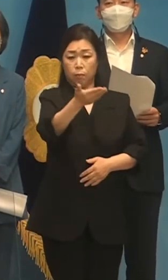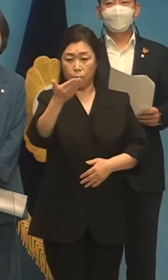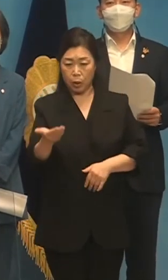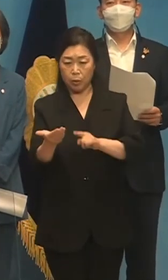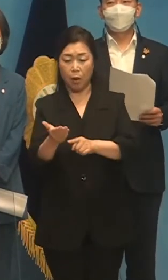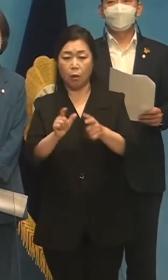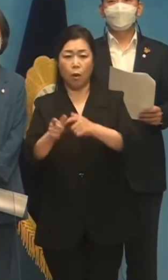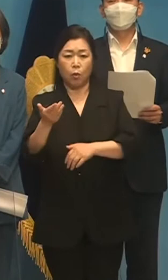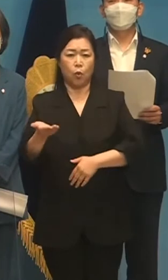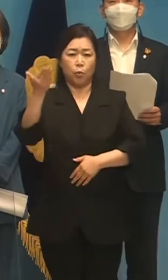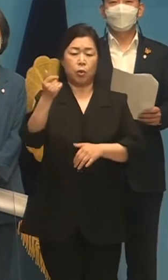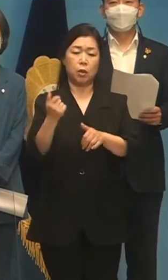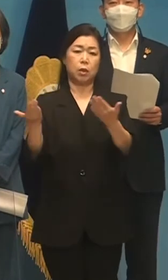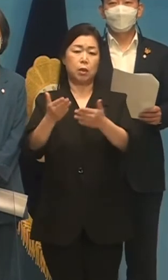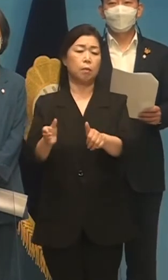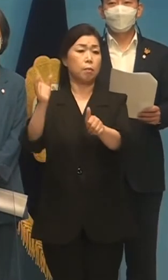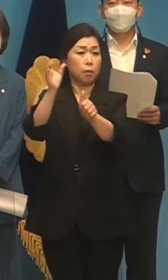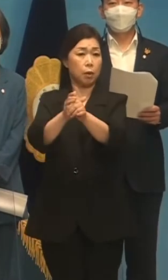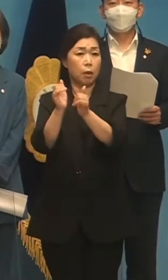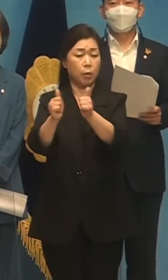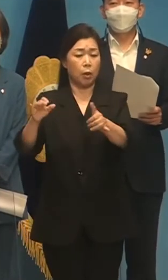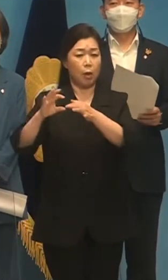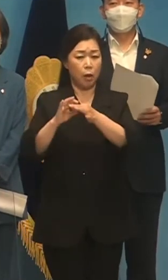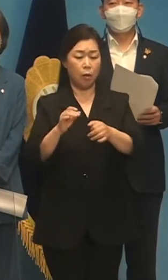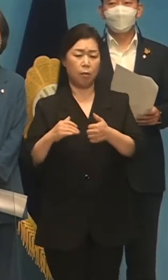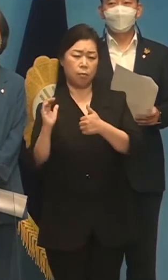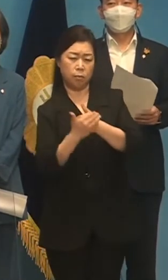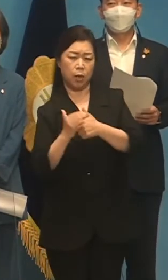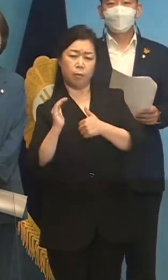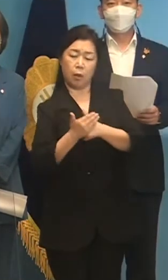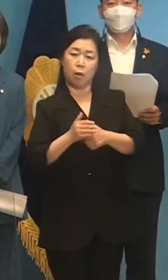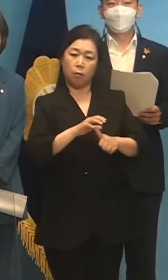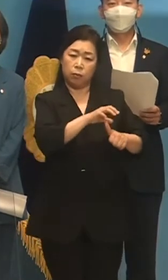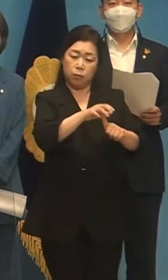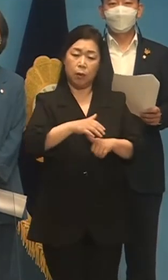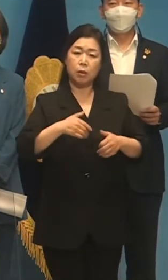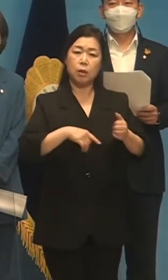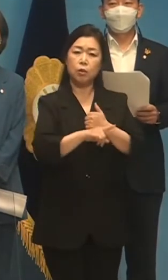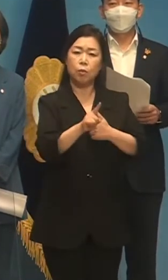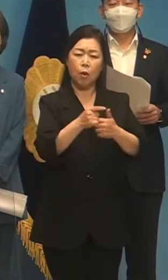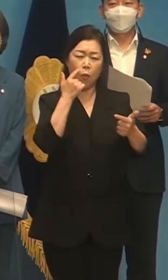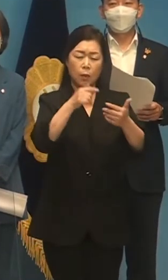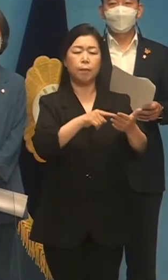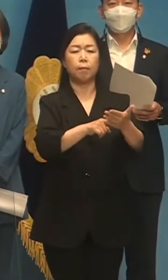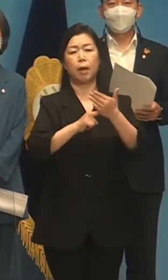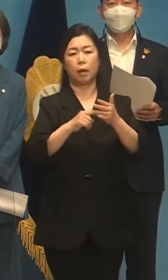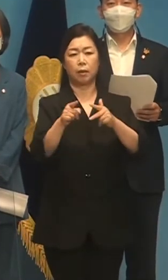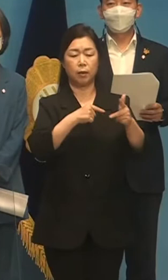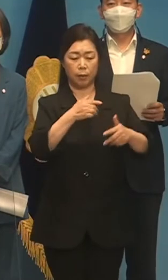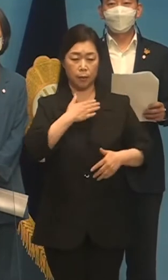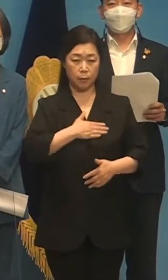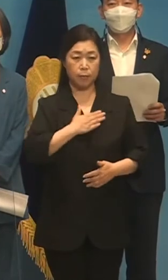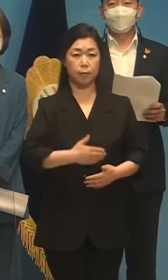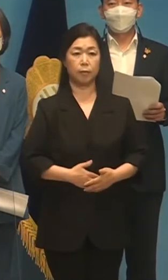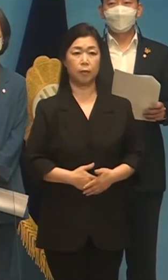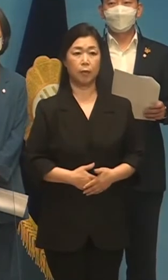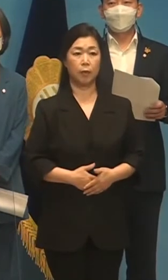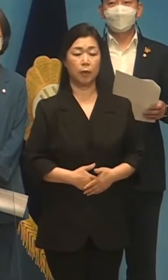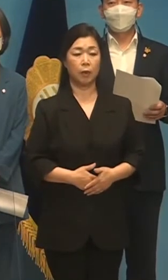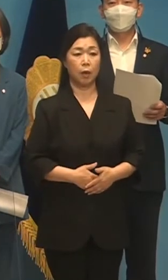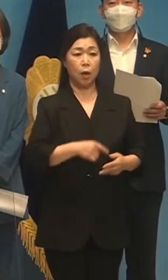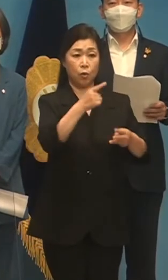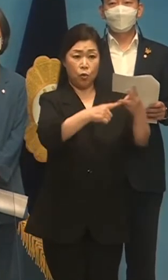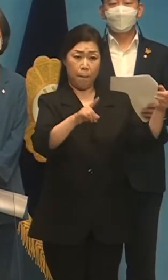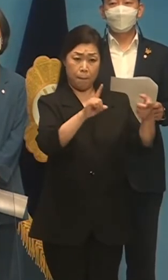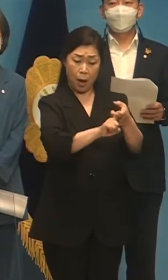왜 더 높은 직급을 맡았던 인사를 계속 앉혀두려 때를 썼는지 이제야 비로소 이해가 됩니다. 이렇듯